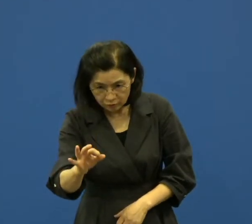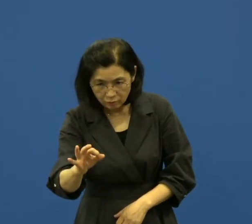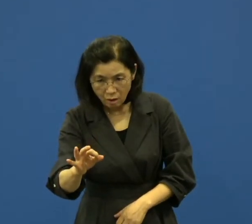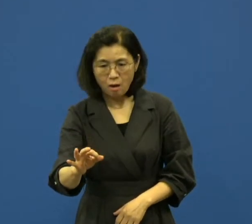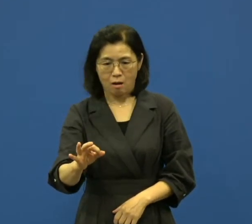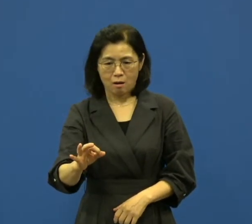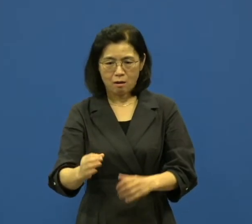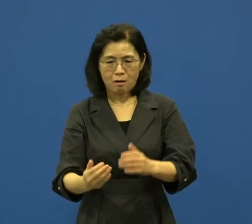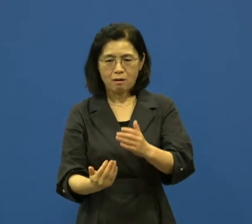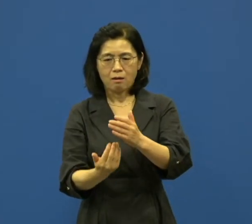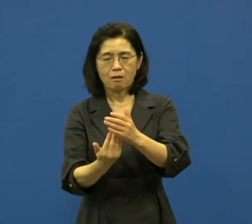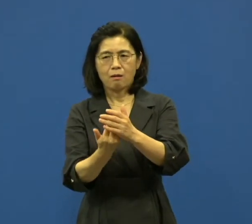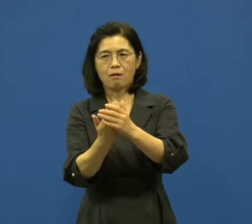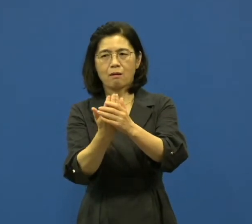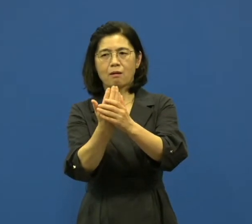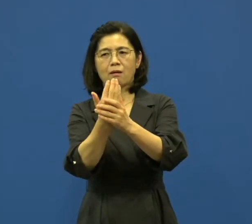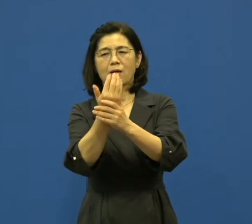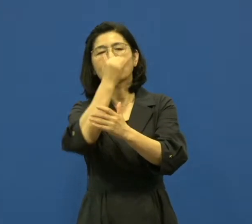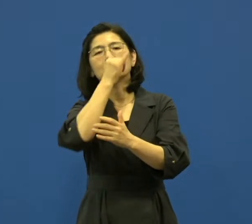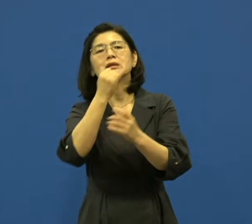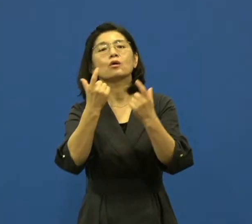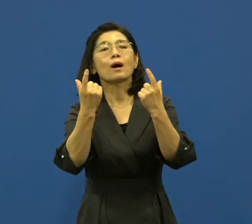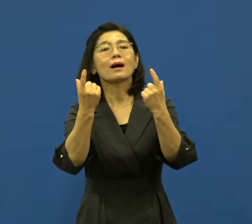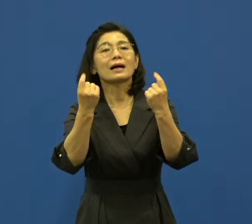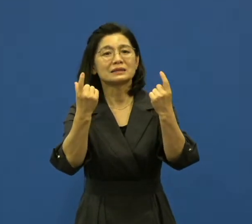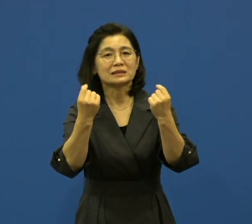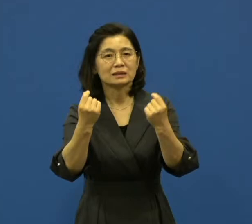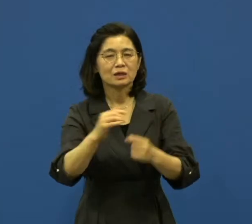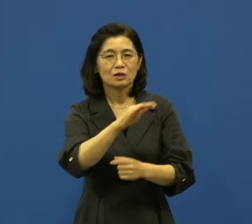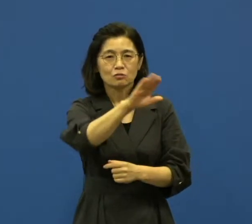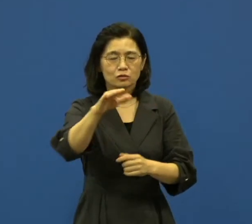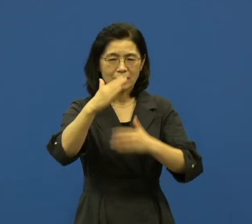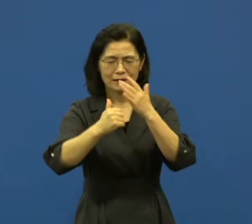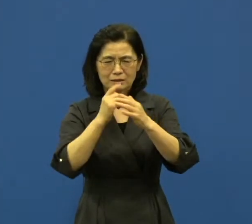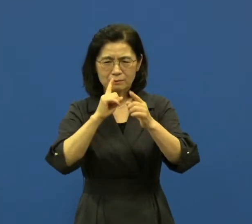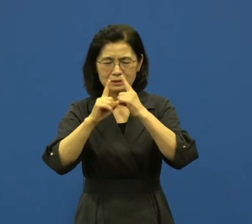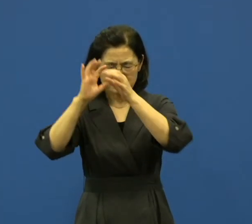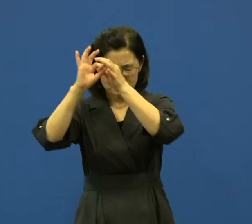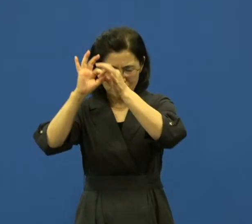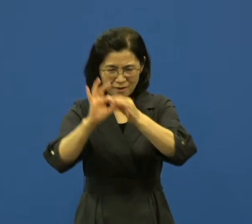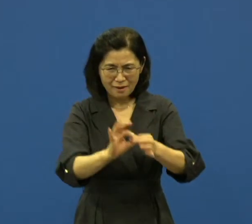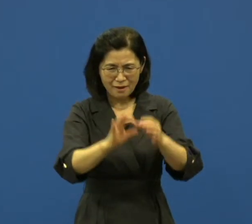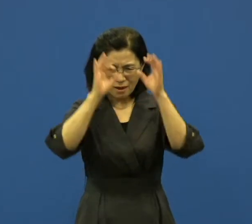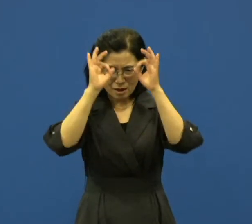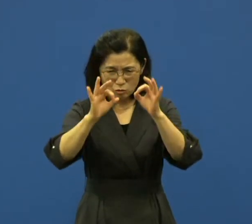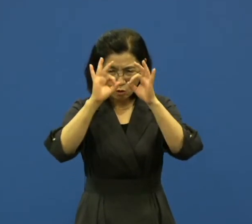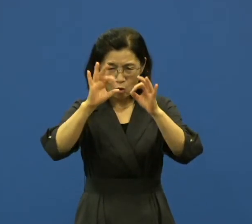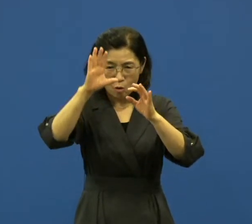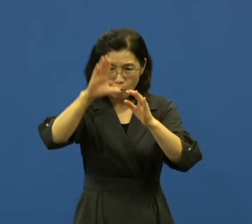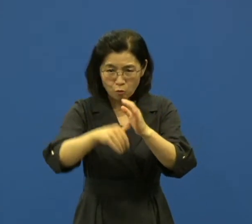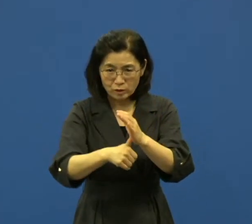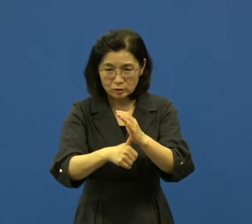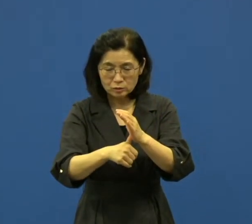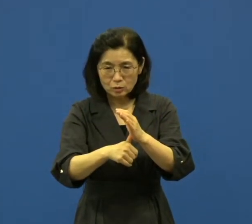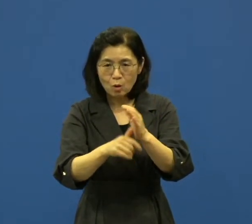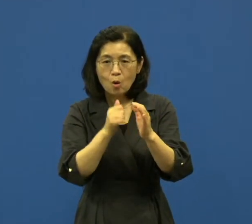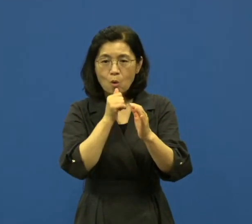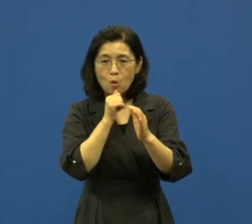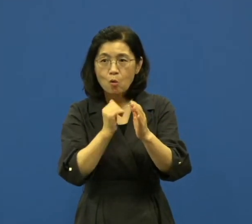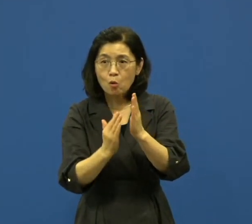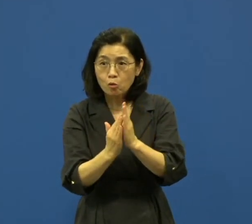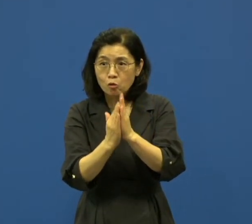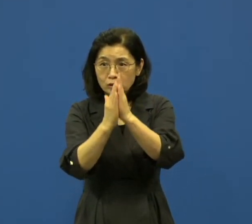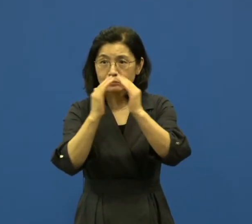동안에 성령이 역사하는 것입니다. 사랑하는 성도, 우리가 하나님의 말씀을 계속적으로 듣지 않으면 우리의 본성대로 돌아가요. 눈에 보이는